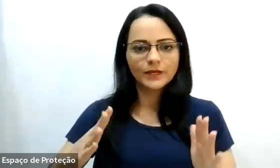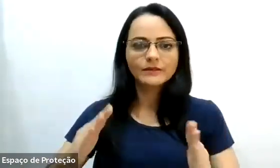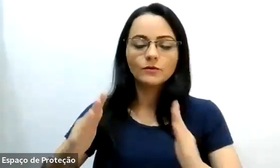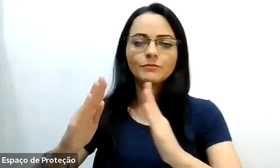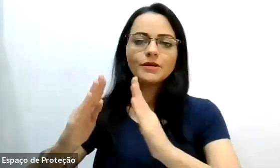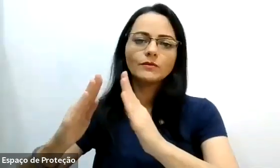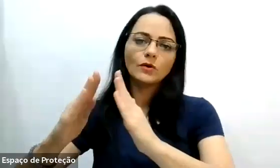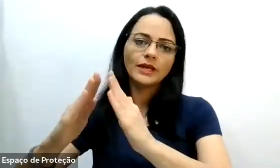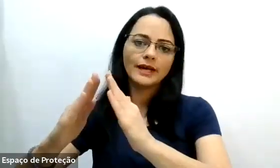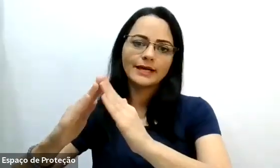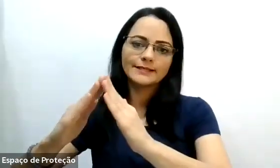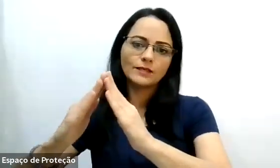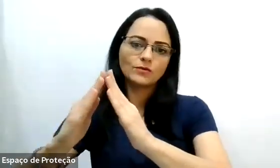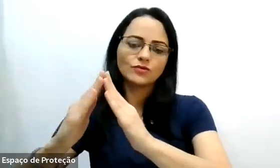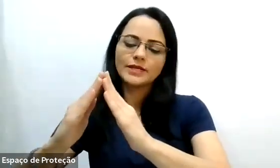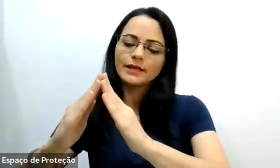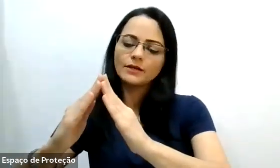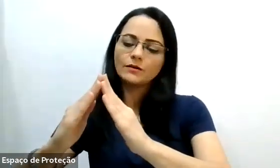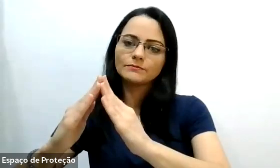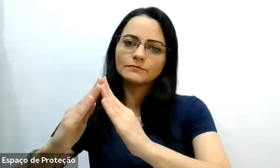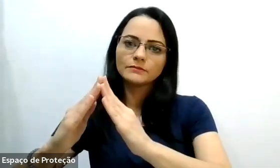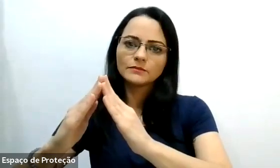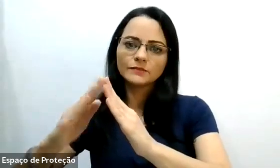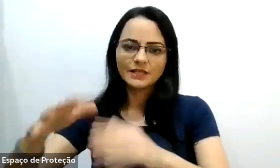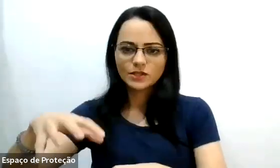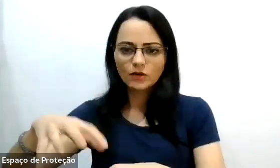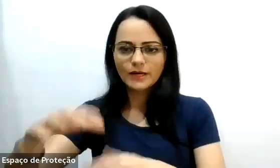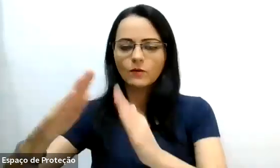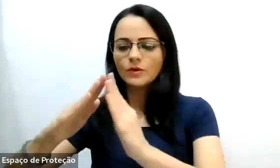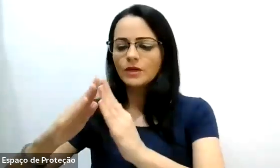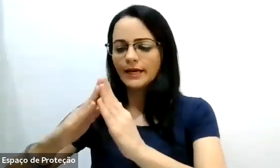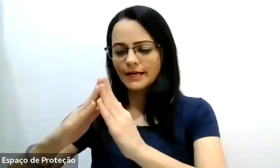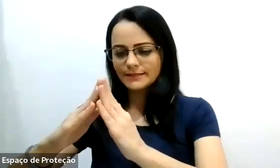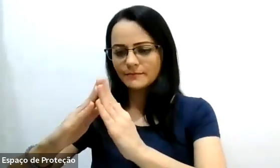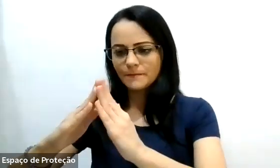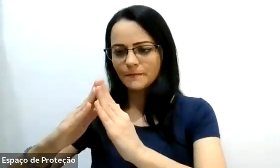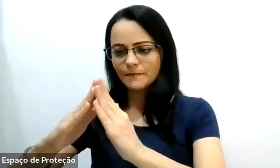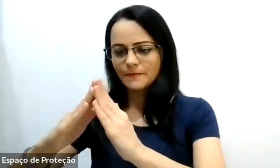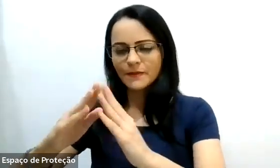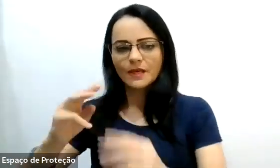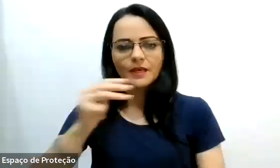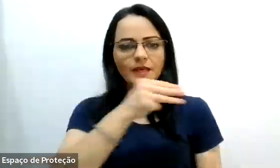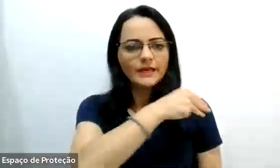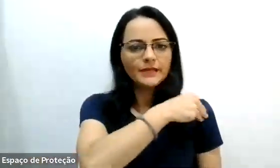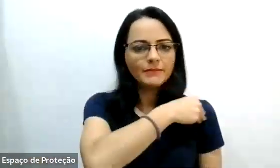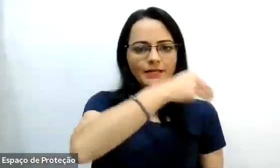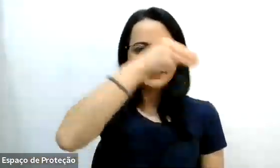né? Então, primeiro eu coloquei a casinha do José aqui, ó, nesse local. Casa. E aí,